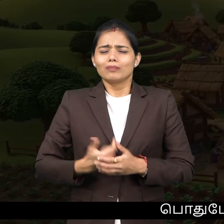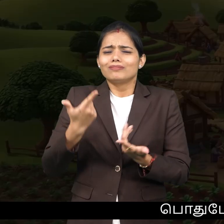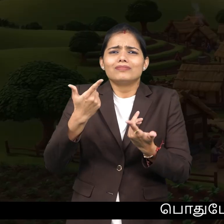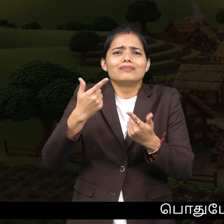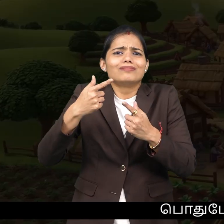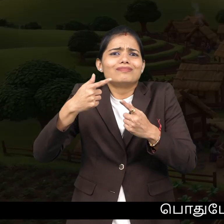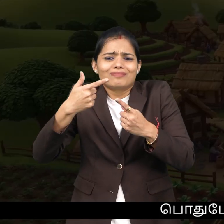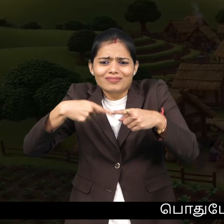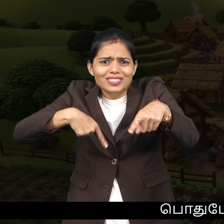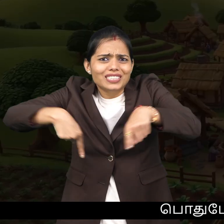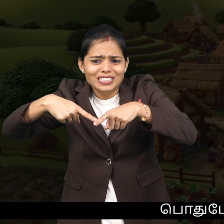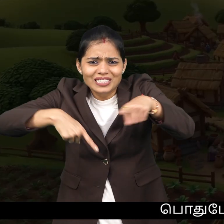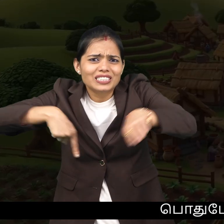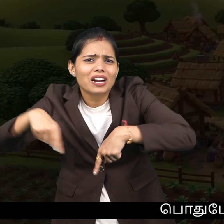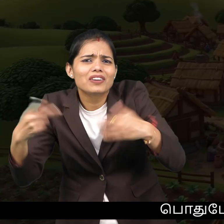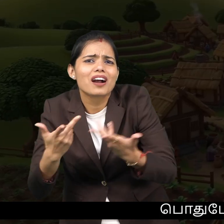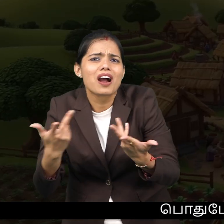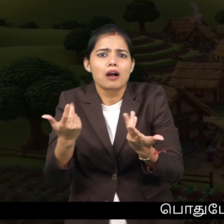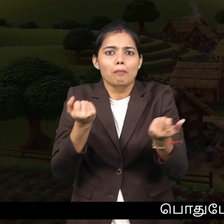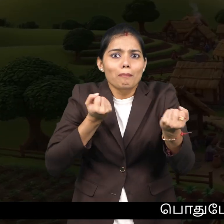பொது போக்குவரத்து சேவைகள்.